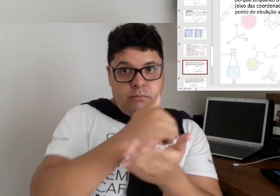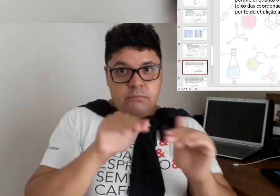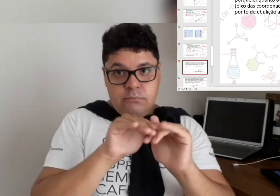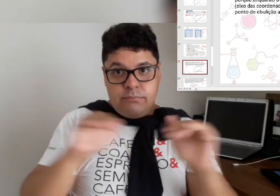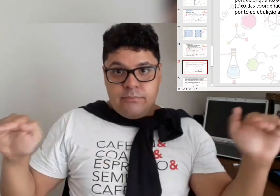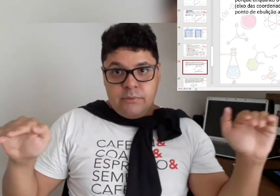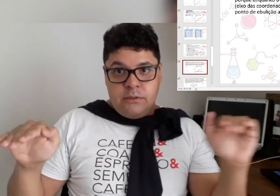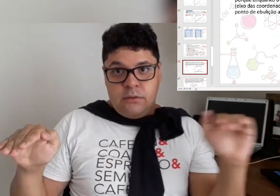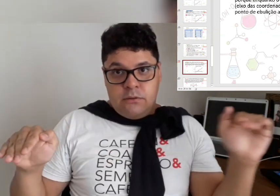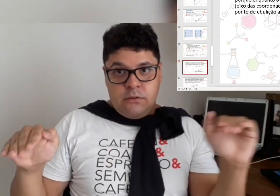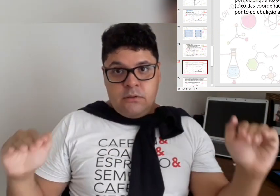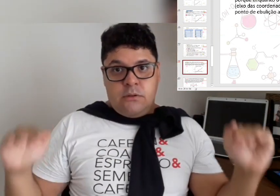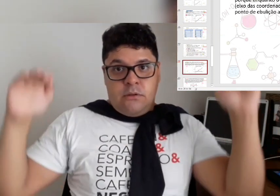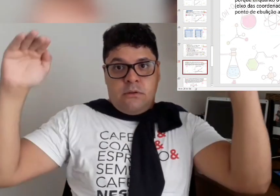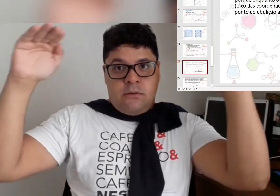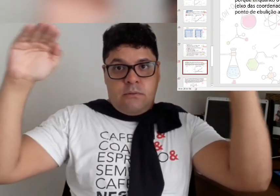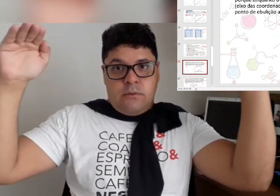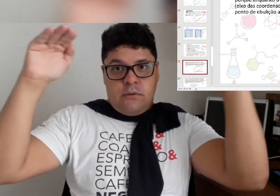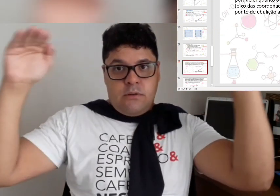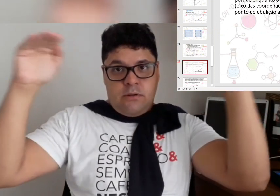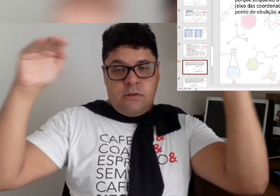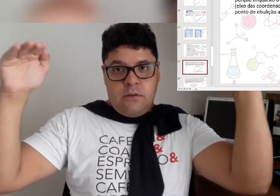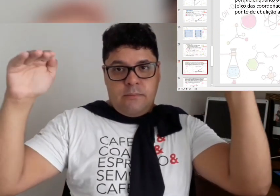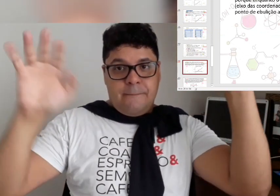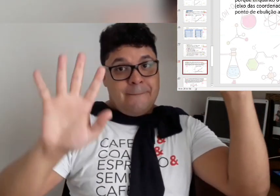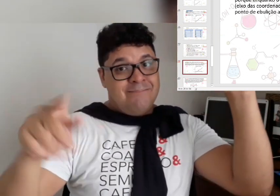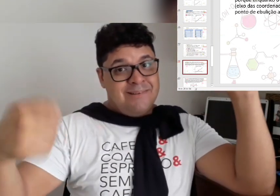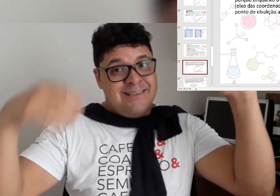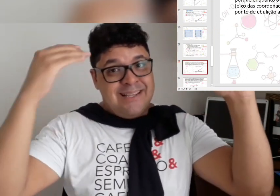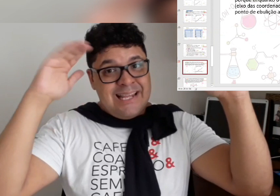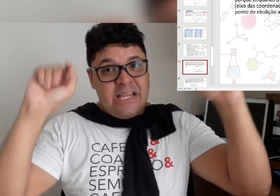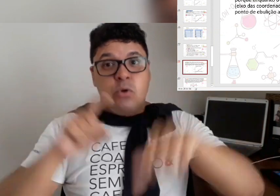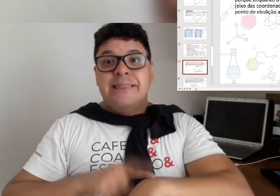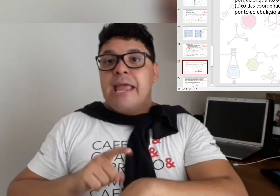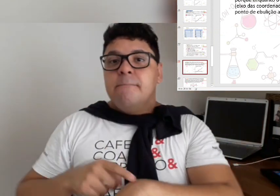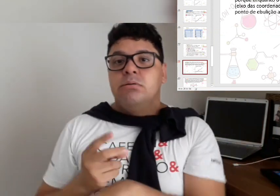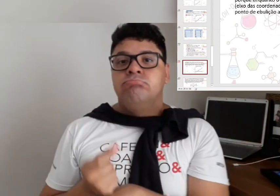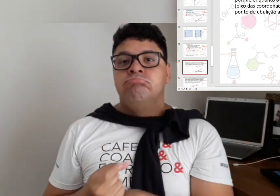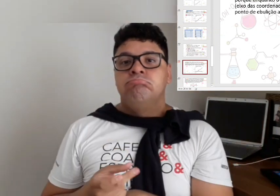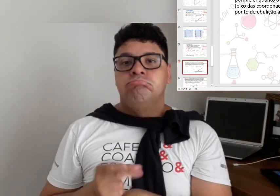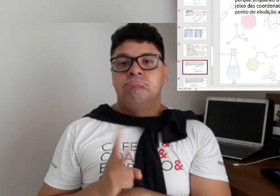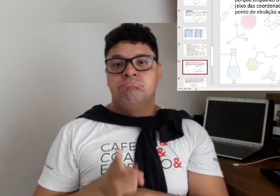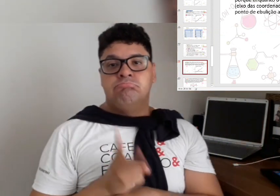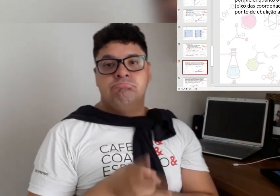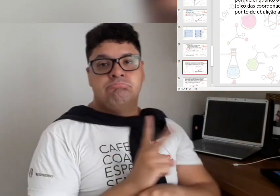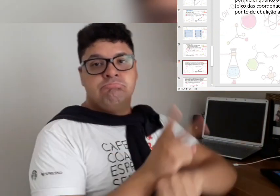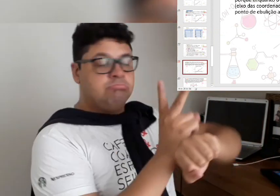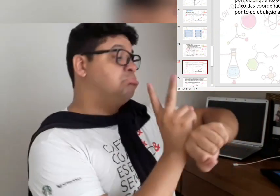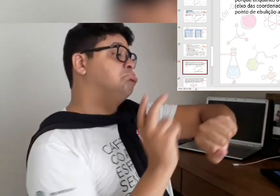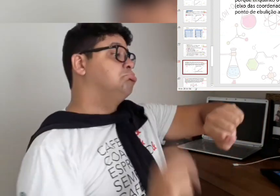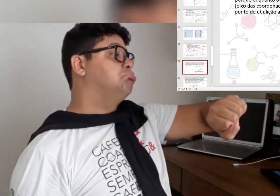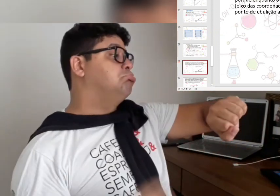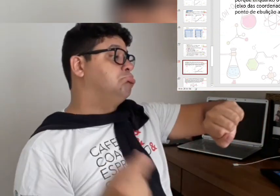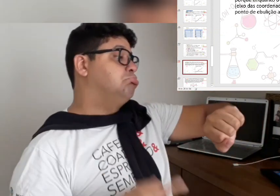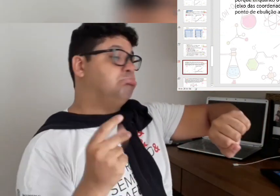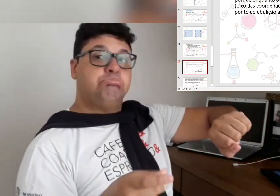A temperatura permanece aqui em zero, só que o tempo está correndo, ó, o tempo está passando. E a temperatura permanece